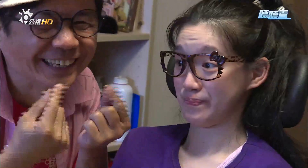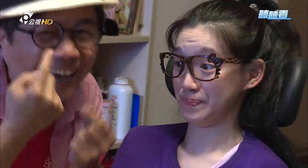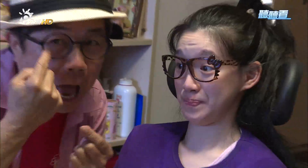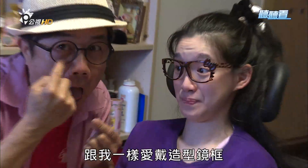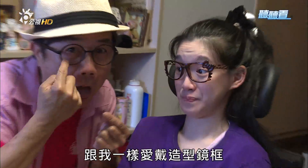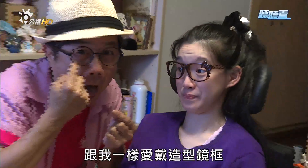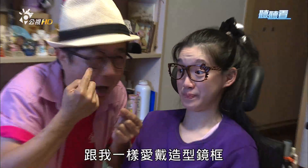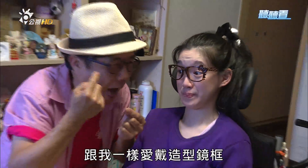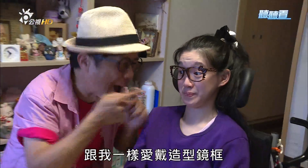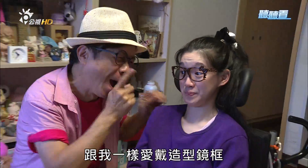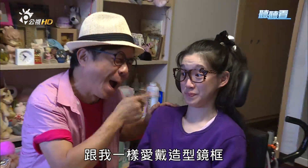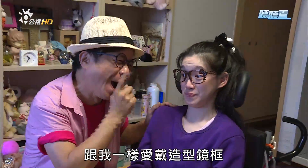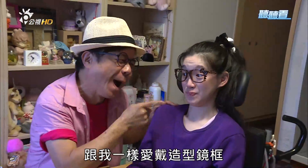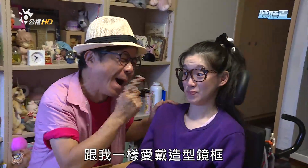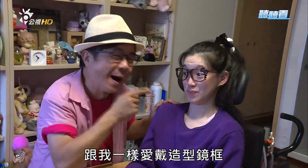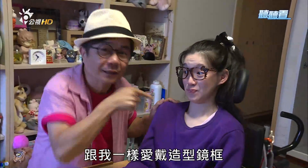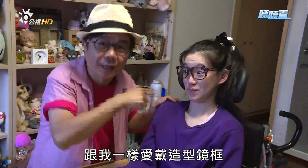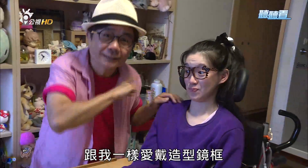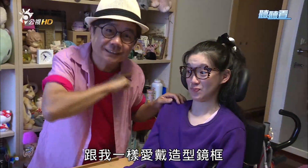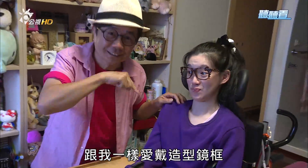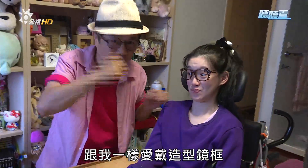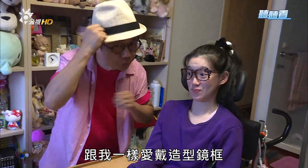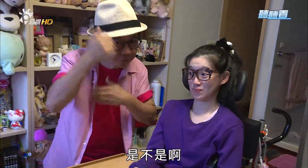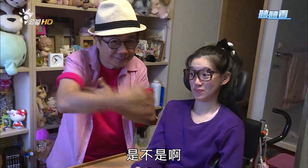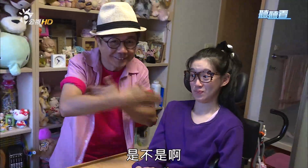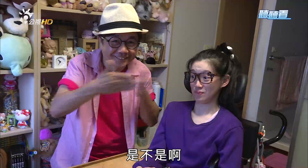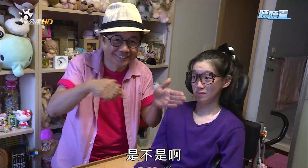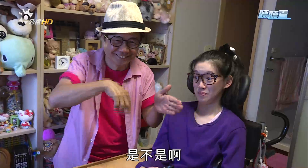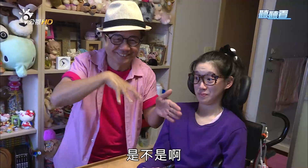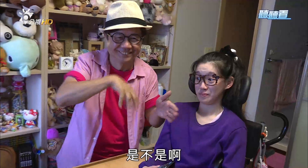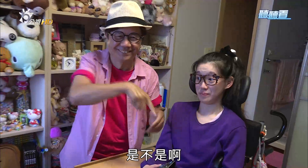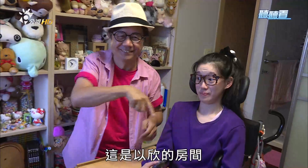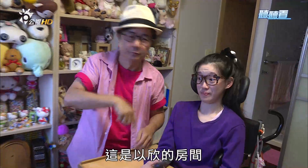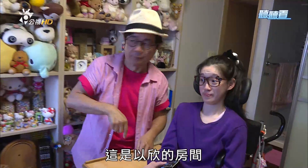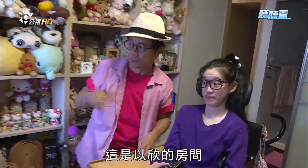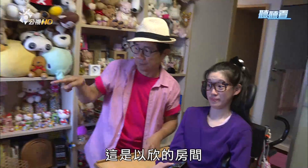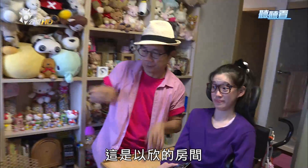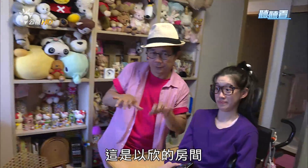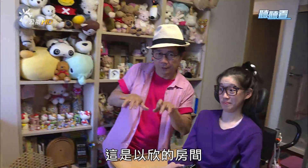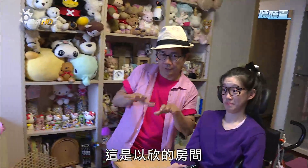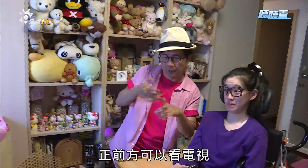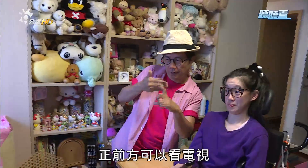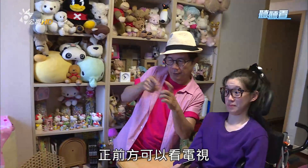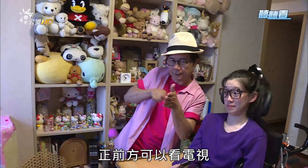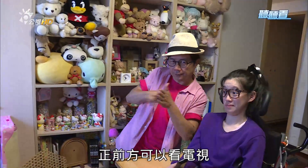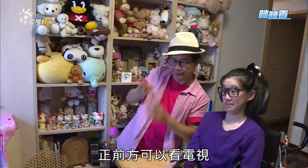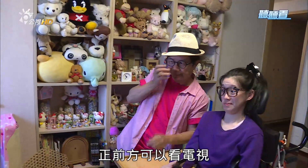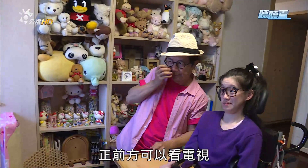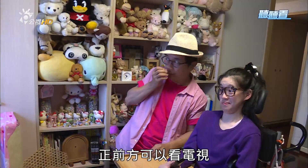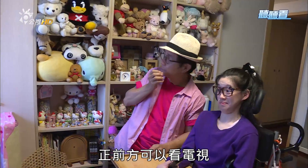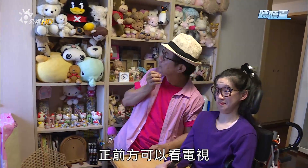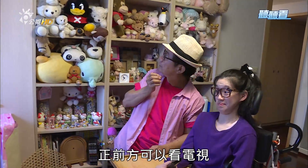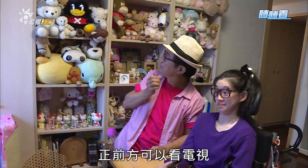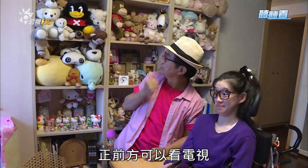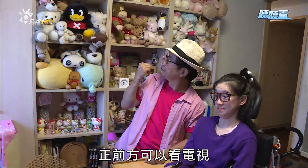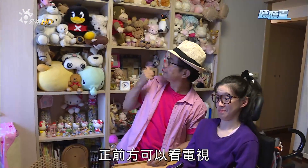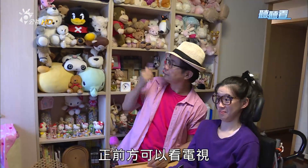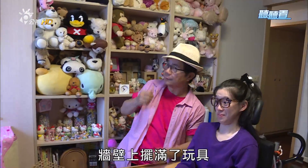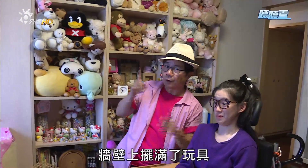哎呀，跟我一样爱戴造型镜框，哎，是不是啊？这是以心的房间呢，正前方可以看电视，墙壁